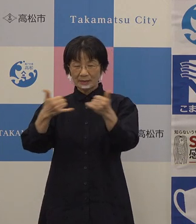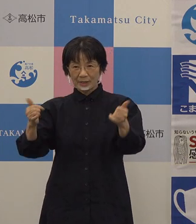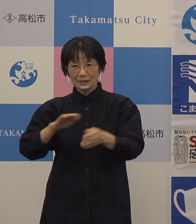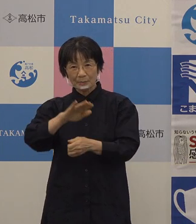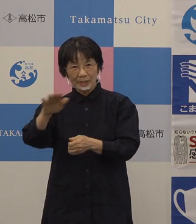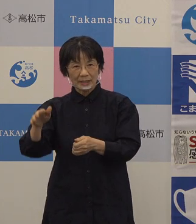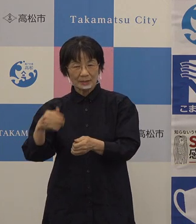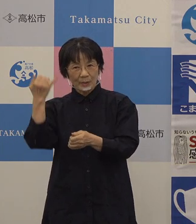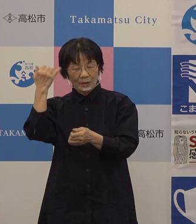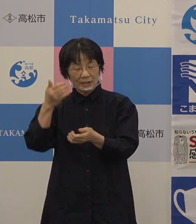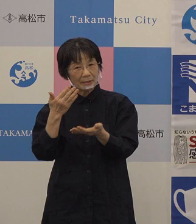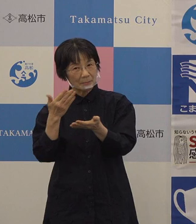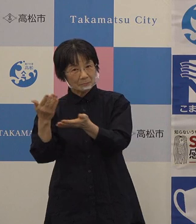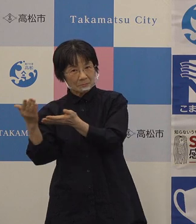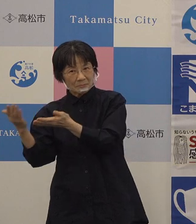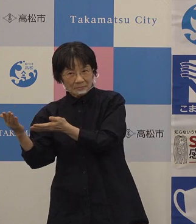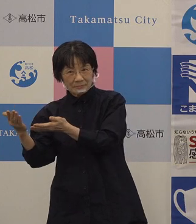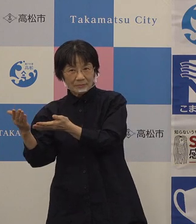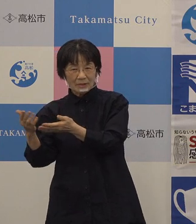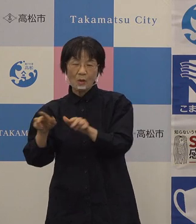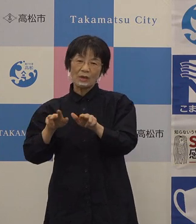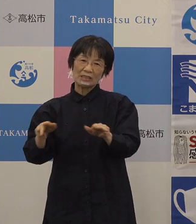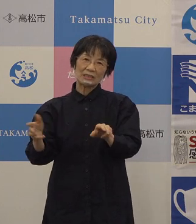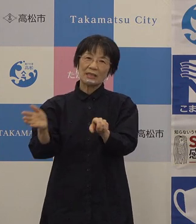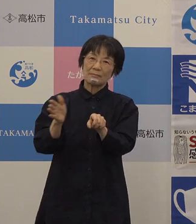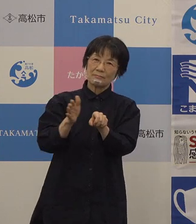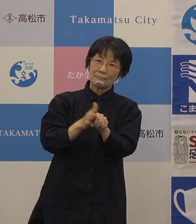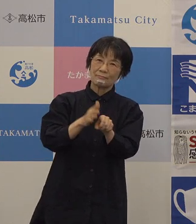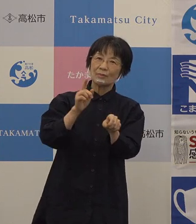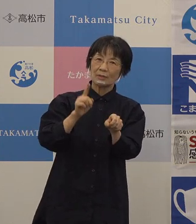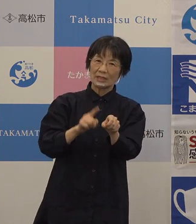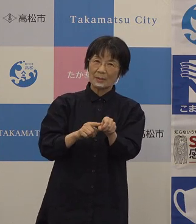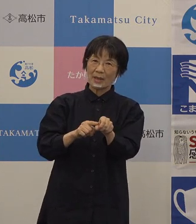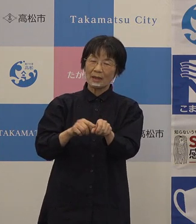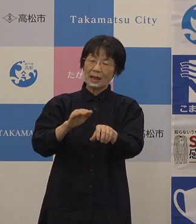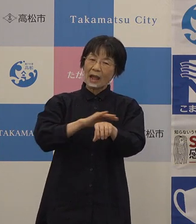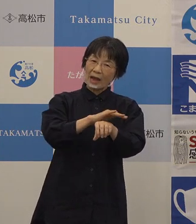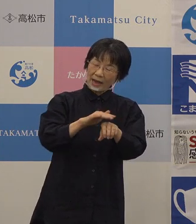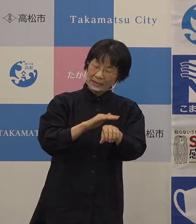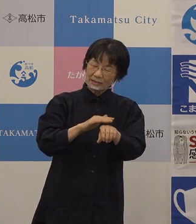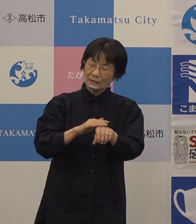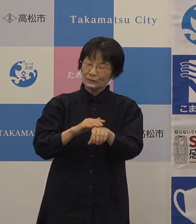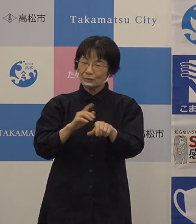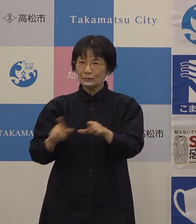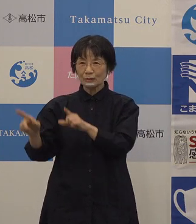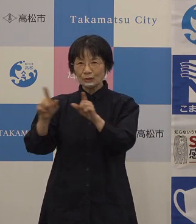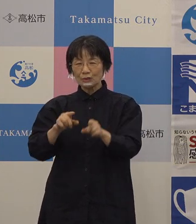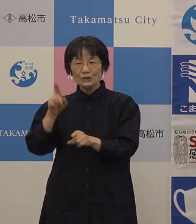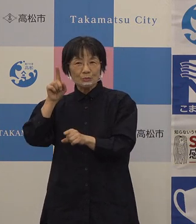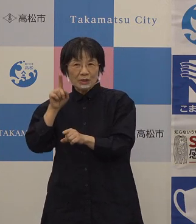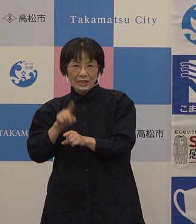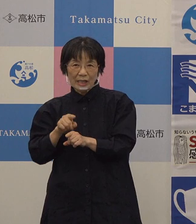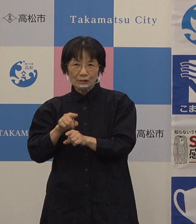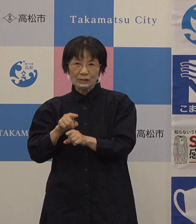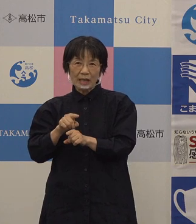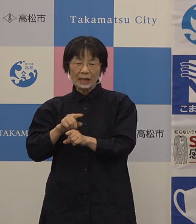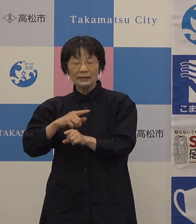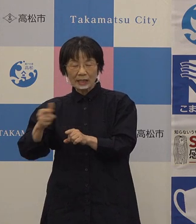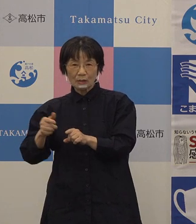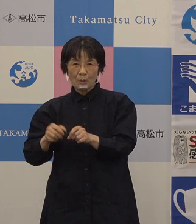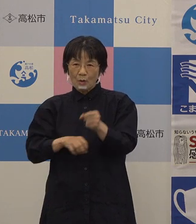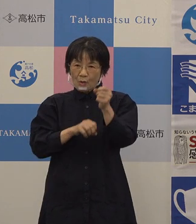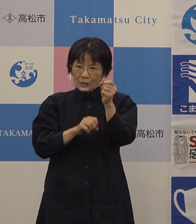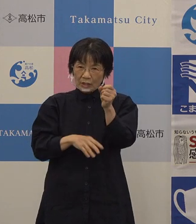今後の市政に反映させるため、高松市への愛着度や住みやすさなどのほか、総合計画の基本構想